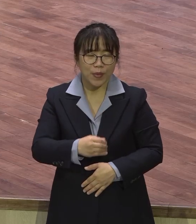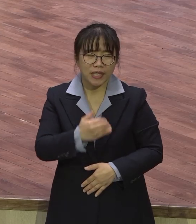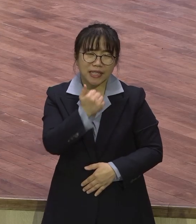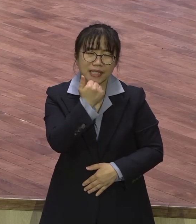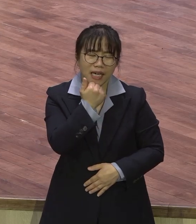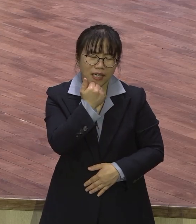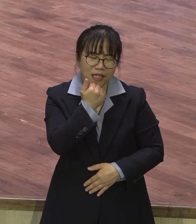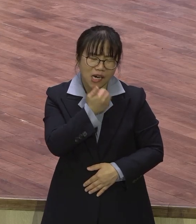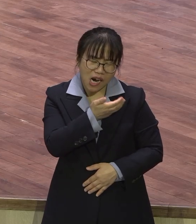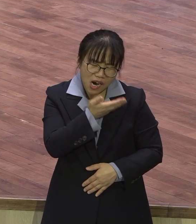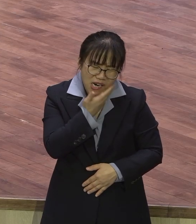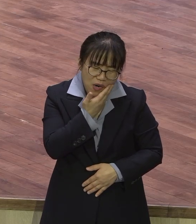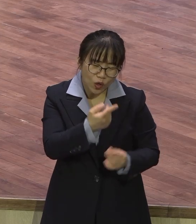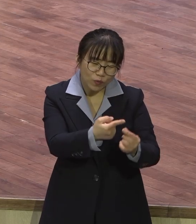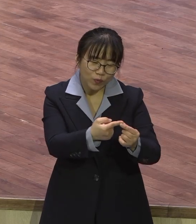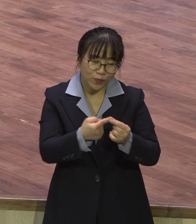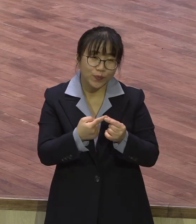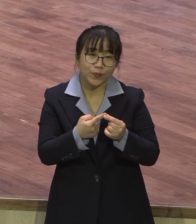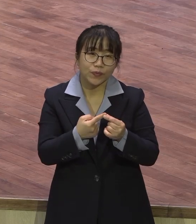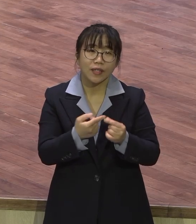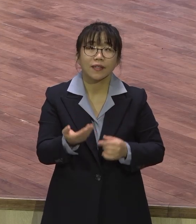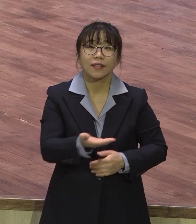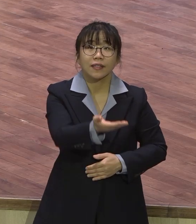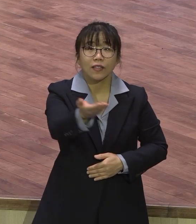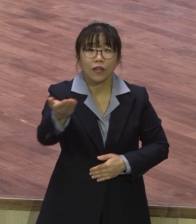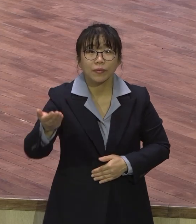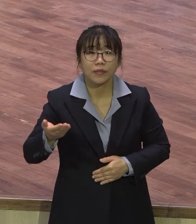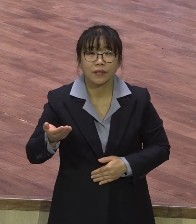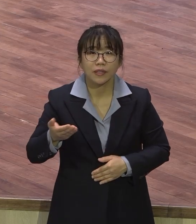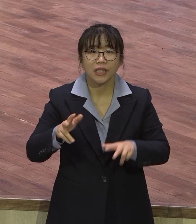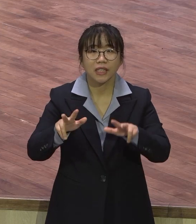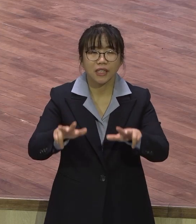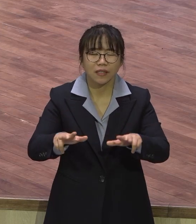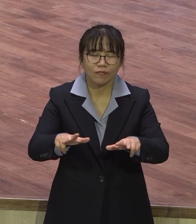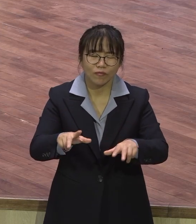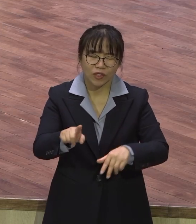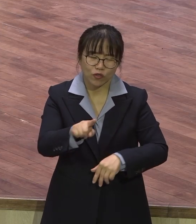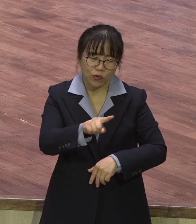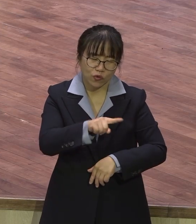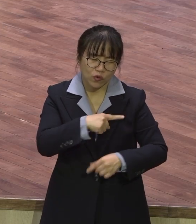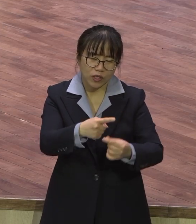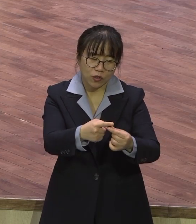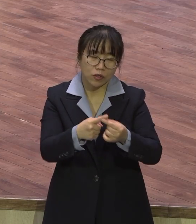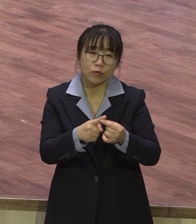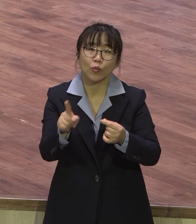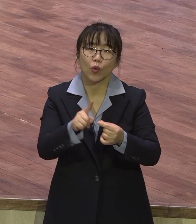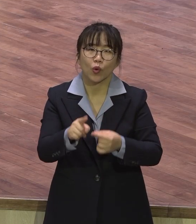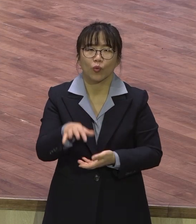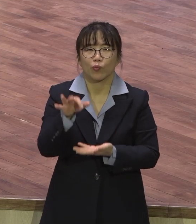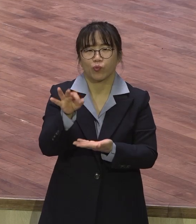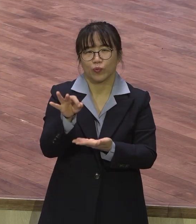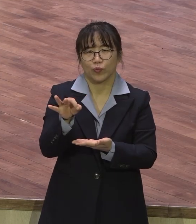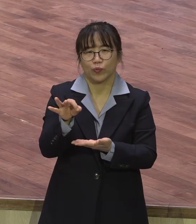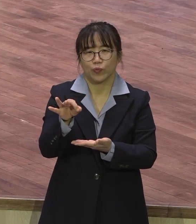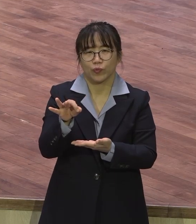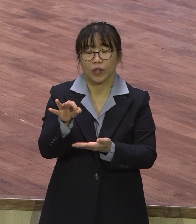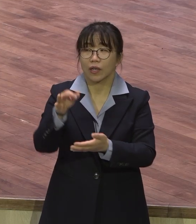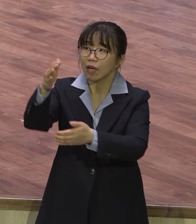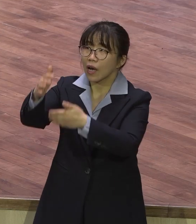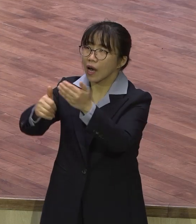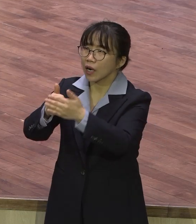여러분 무엇입니까 이 시대의 최우선순위는 물질이에요 하나님 눈에 안